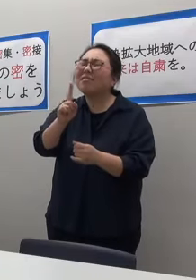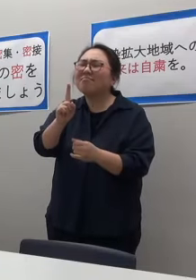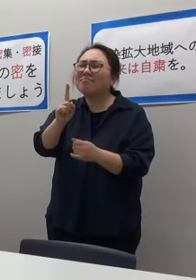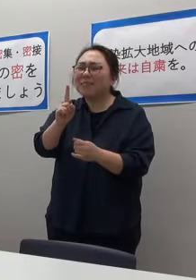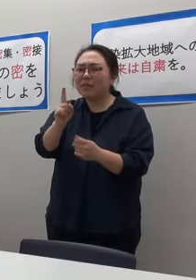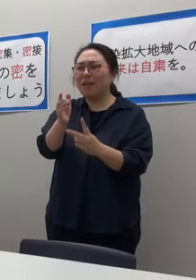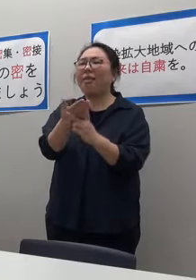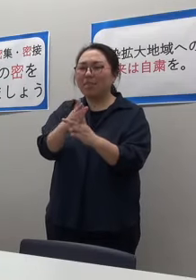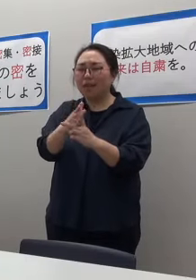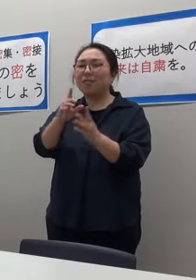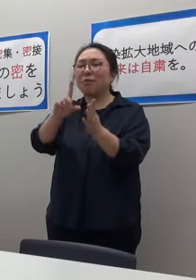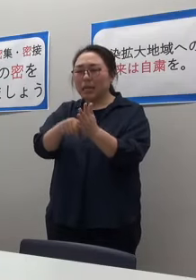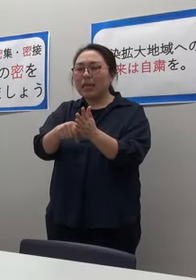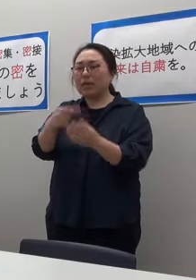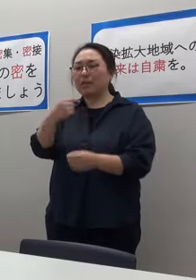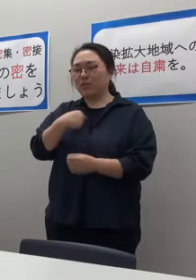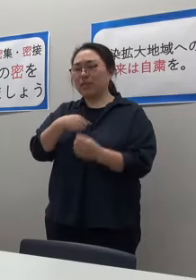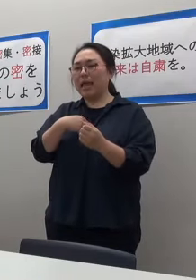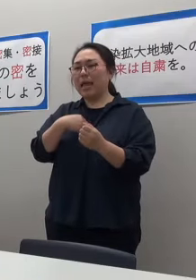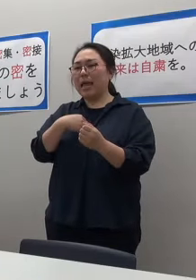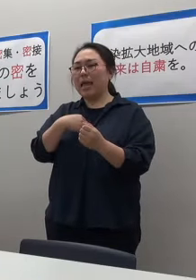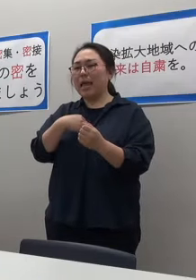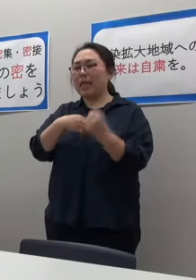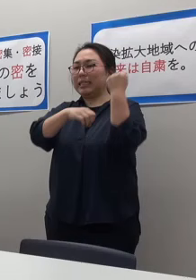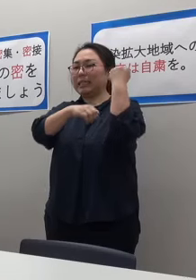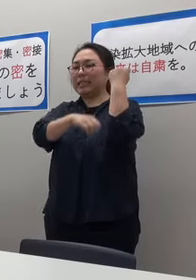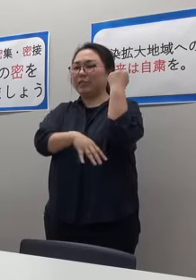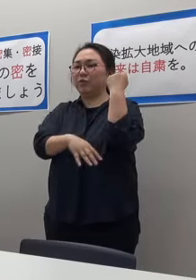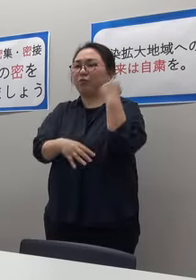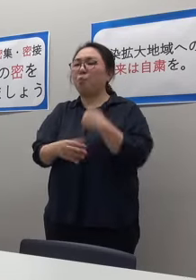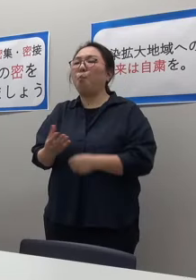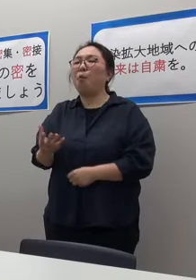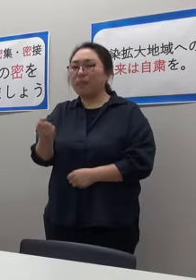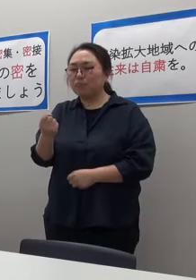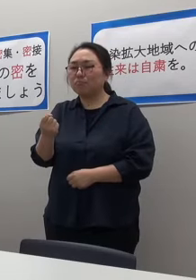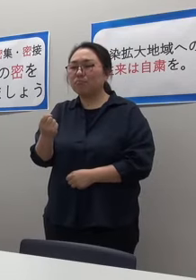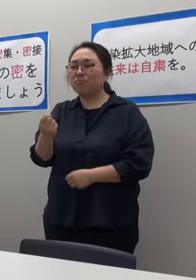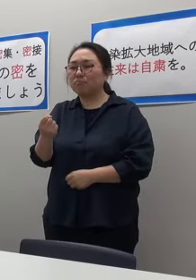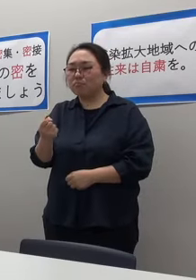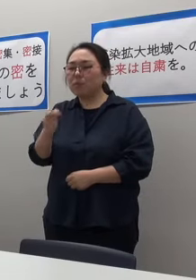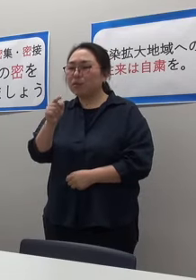こう、我々として取ってまして、それに該当する方は11例なんです。ただしやはり